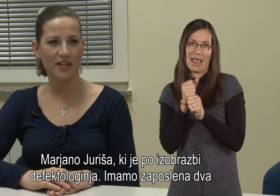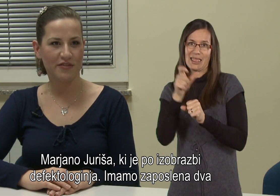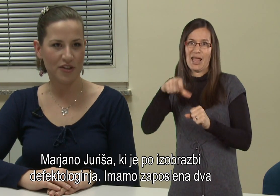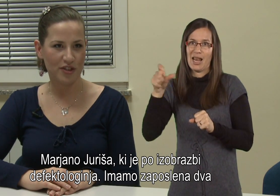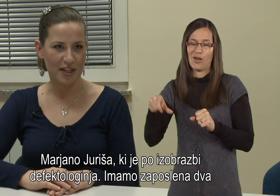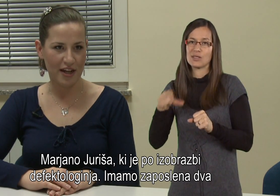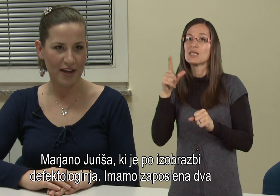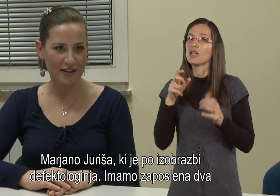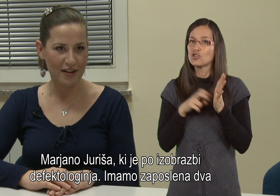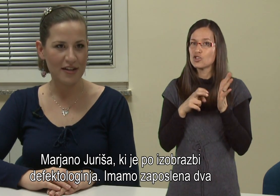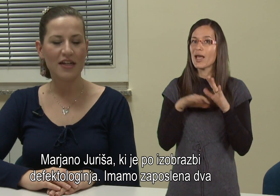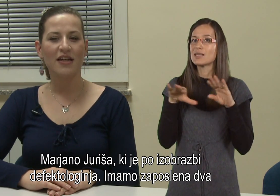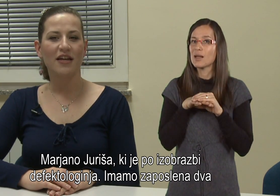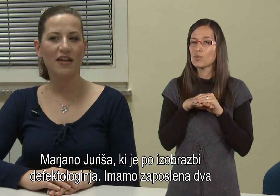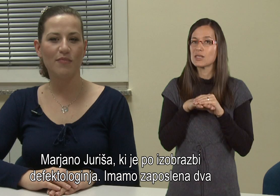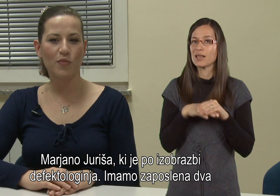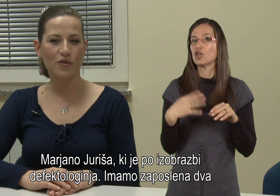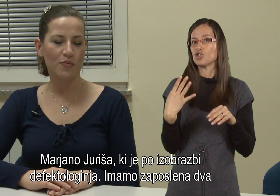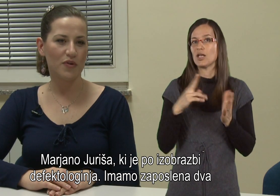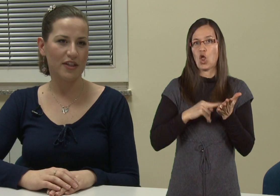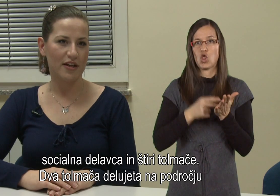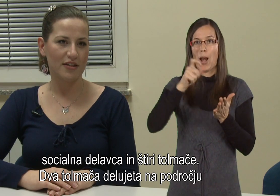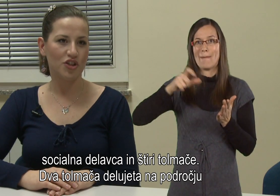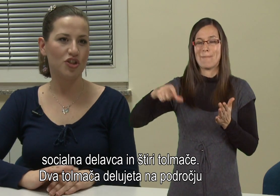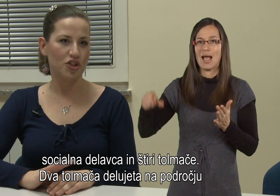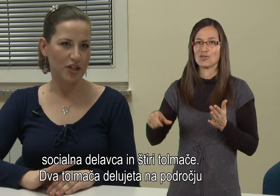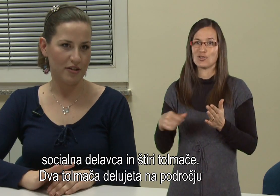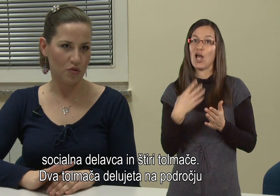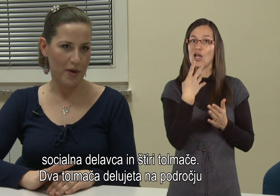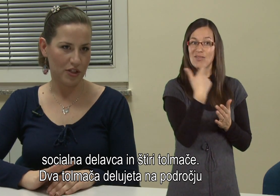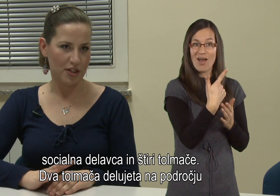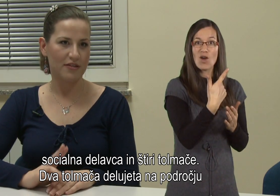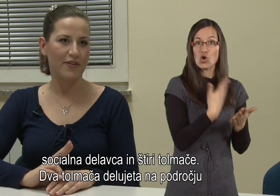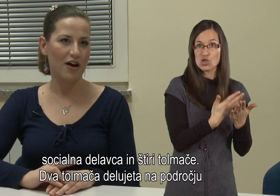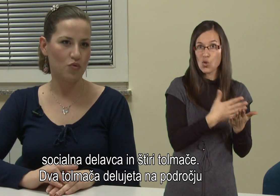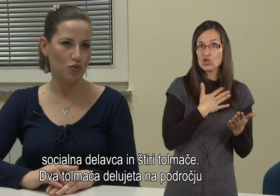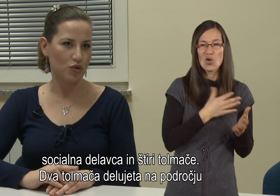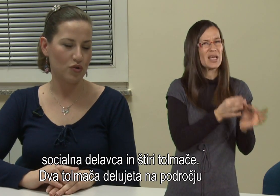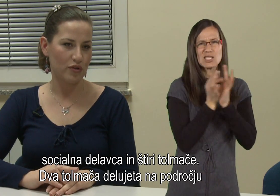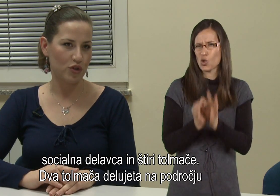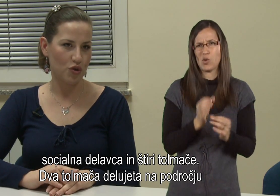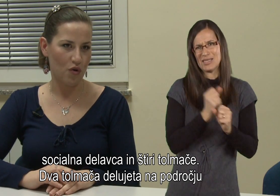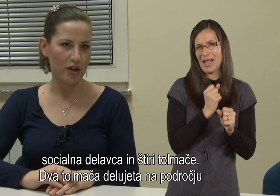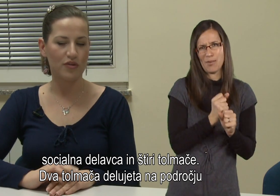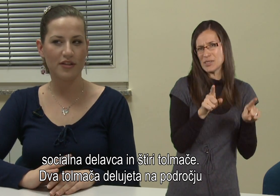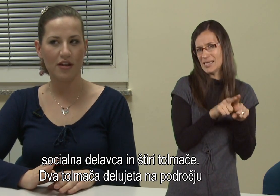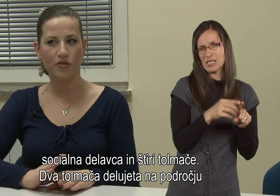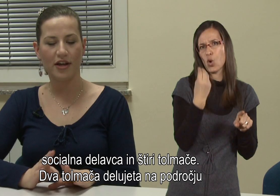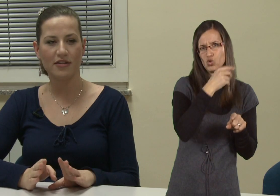2 socijalna radnika i imamo zaposlena, znači, 4 tumača. 2 u osnovnoj školi koji stalno rade sa